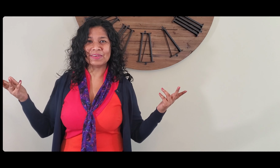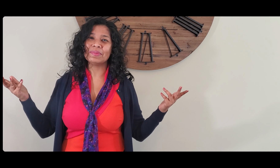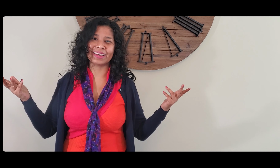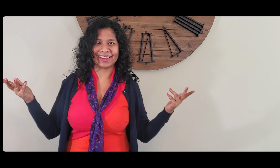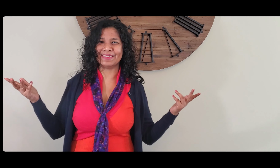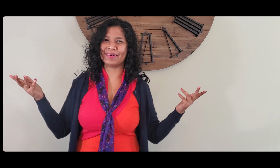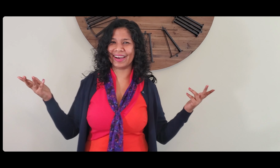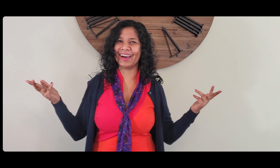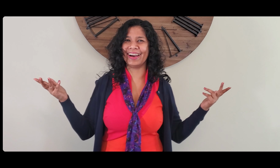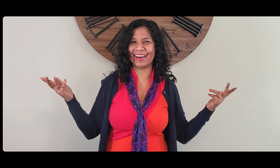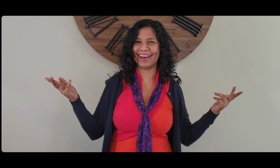में काबा।